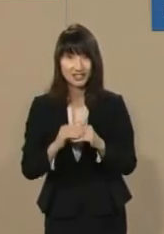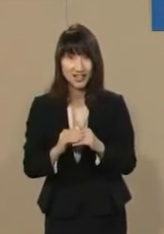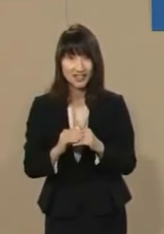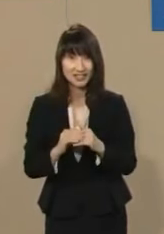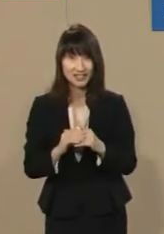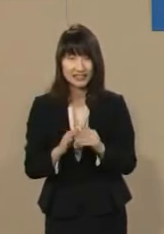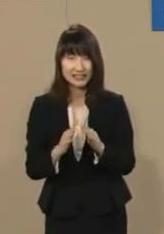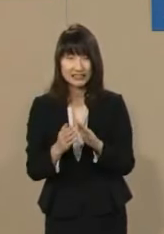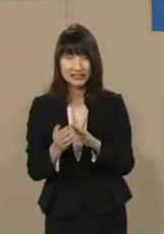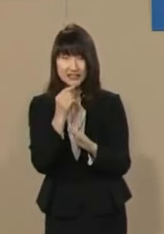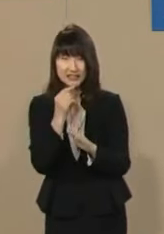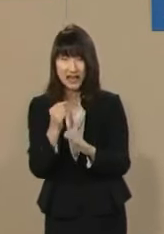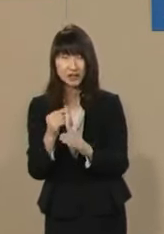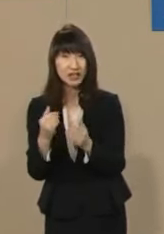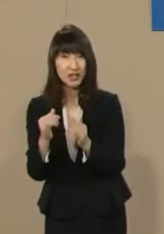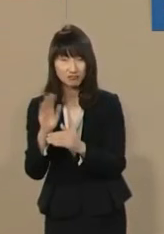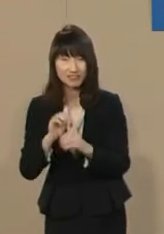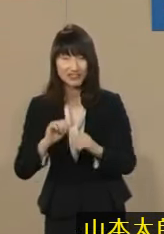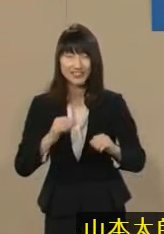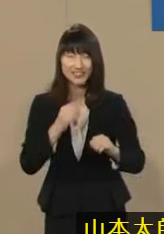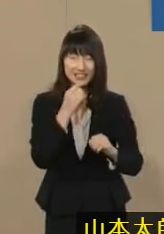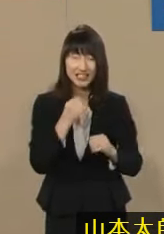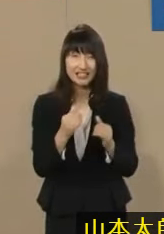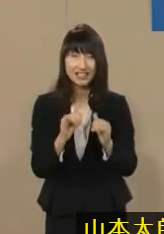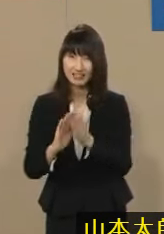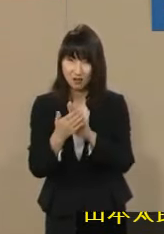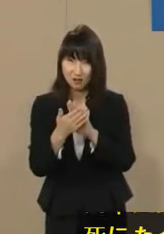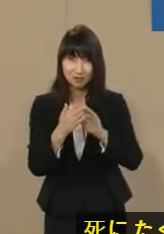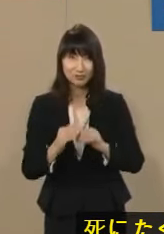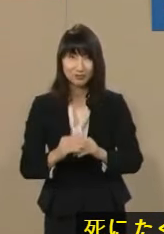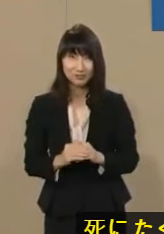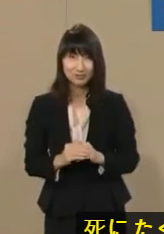死にたくなる社会から生きていたい社会に転換させ